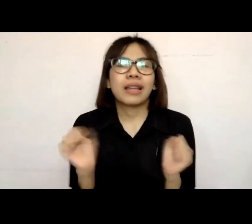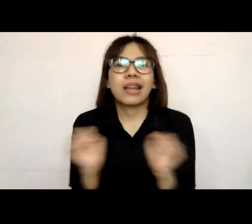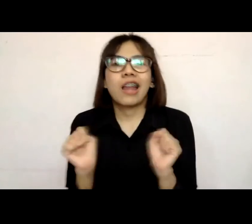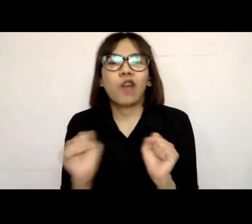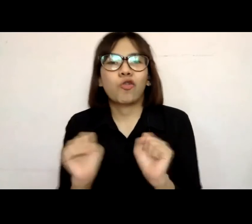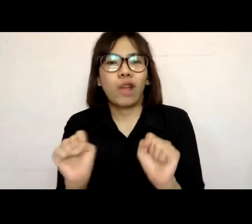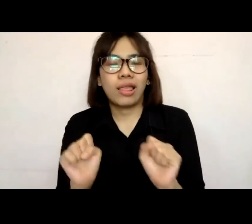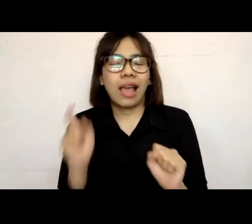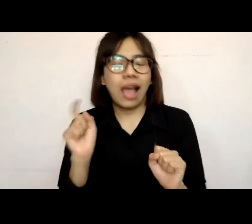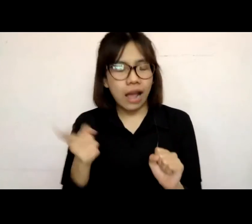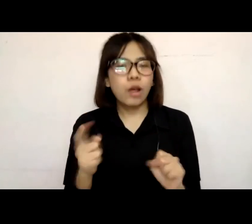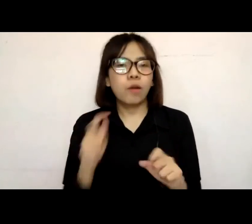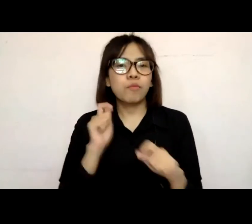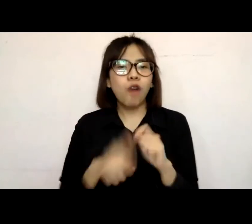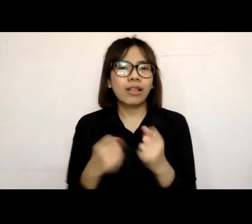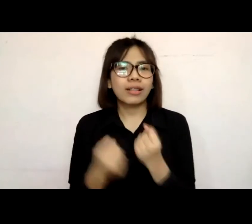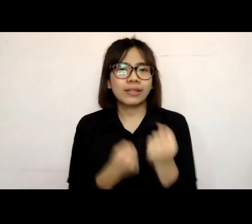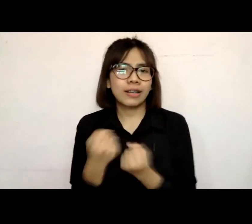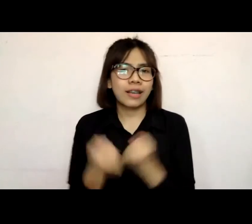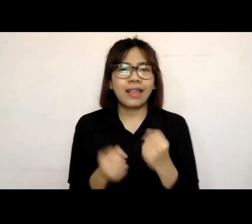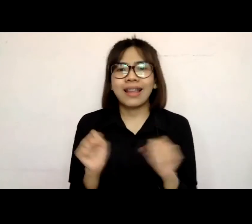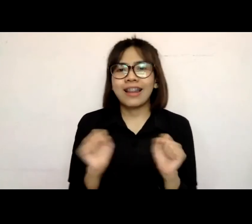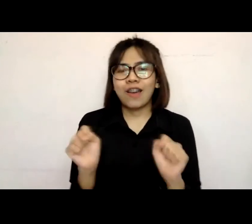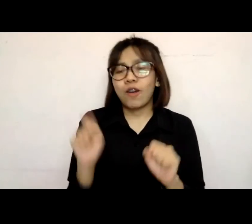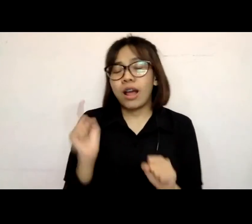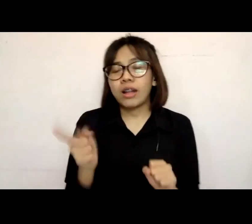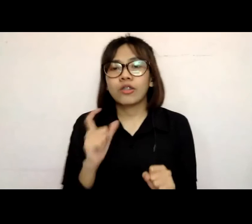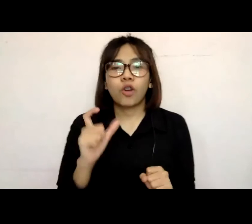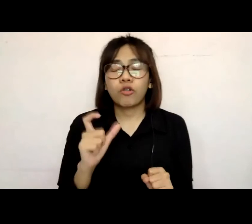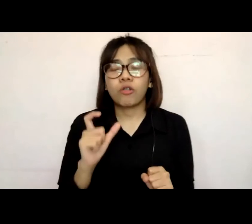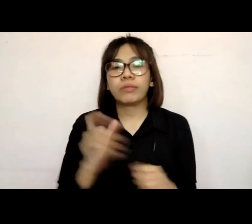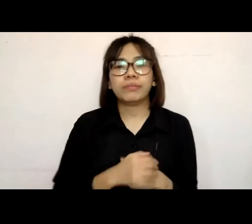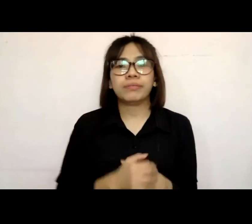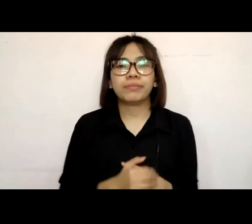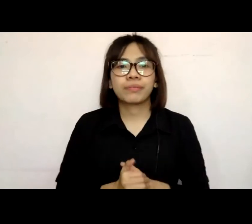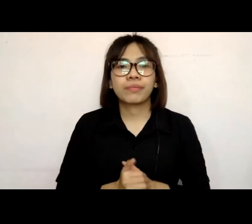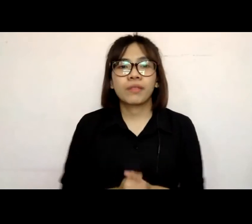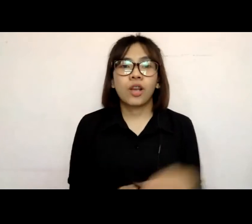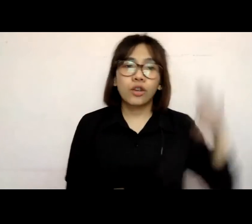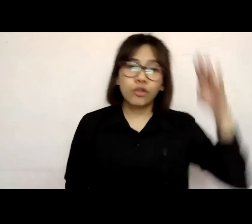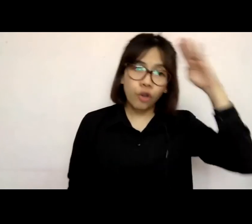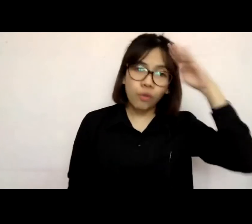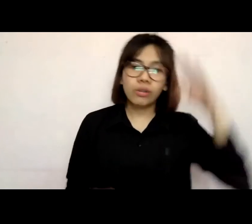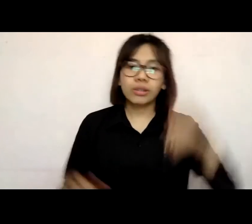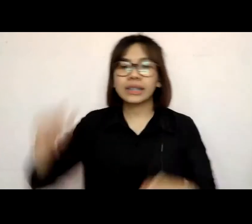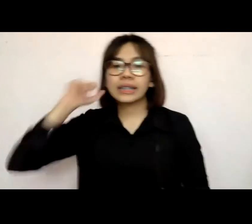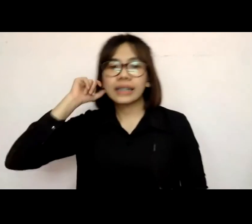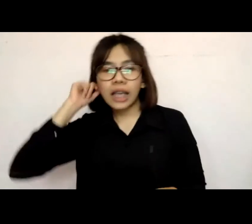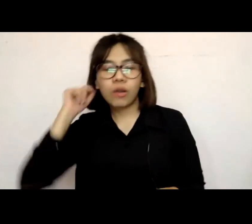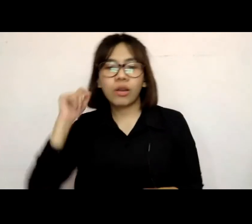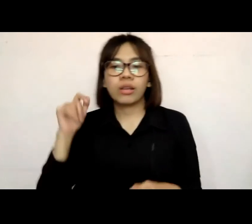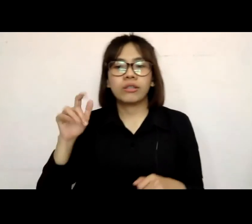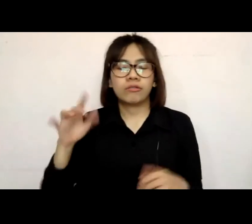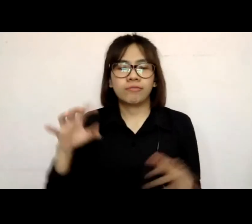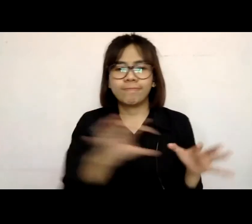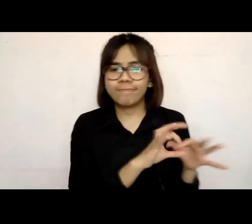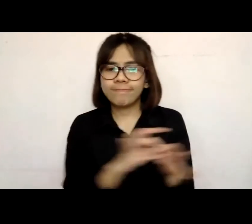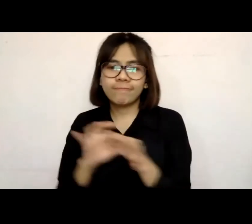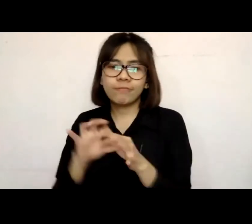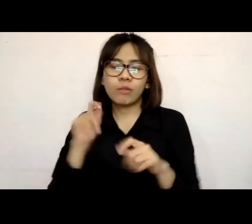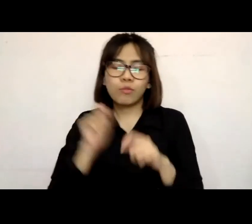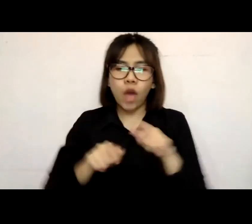kegiatan-kegiatan atau yang bersifat responsif gender. Ya, banyak hal-hal yang perlu